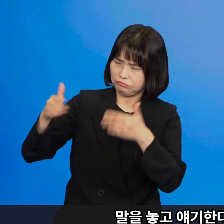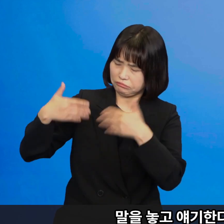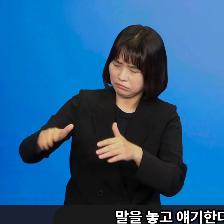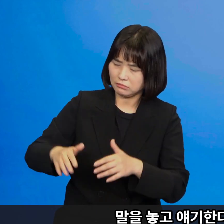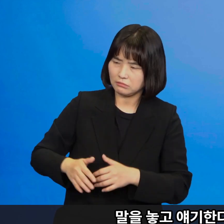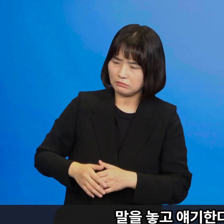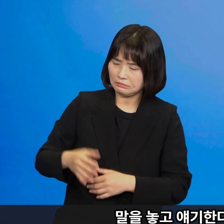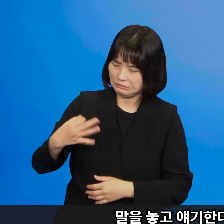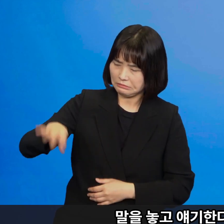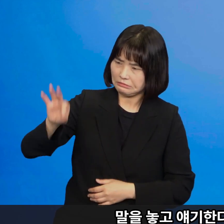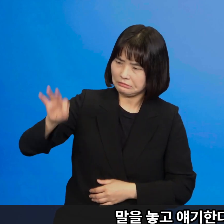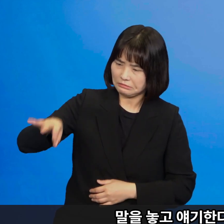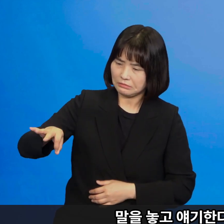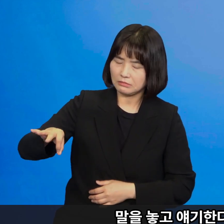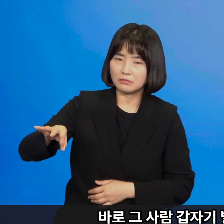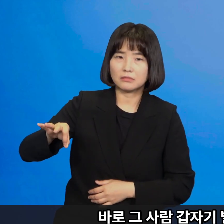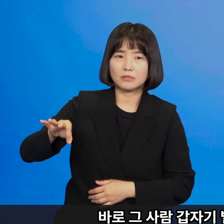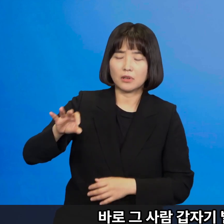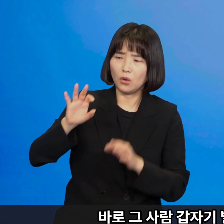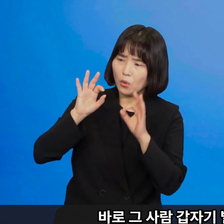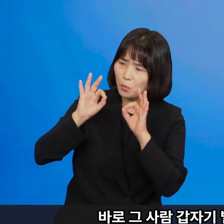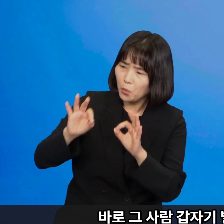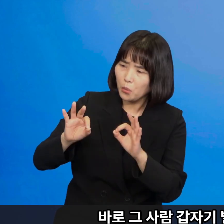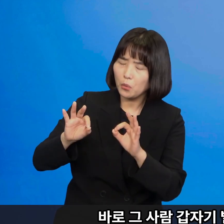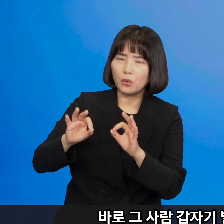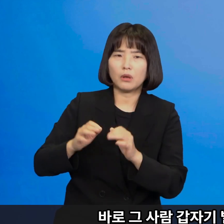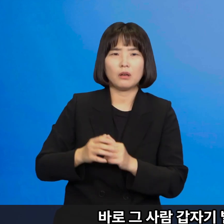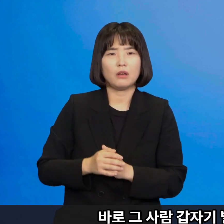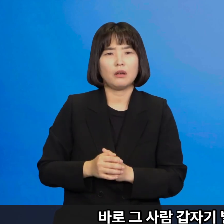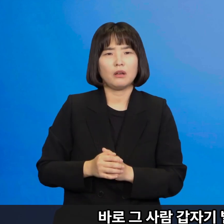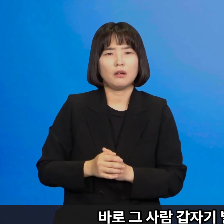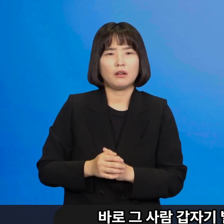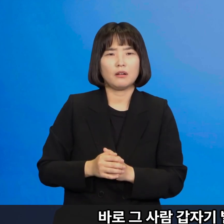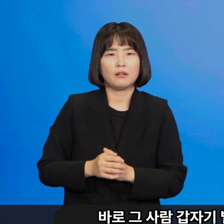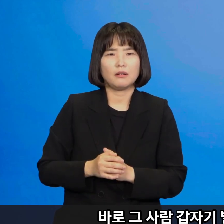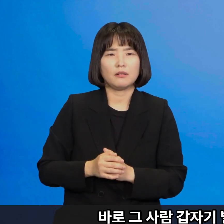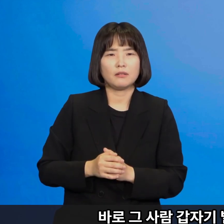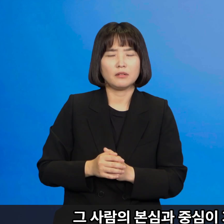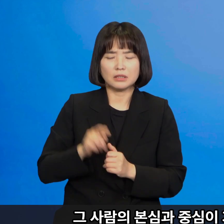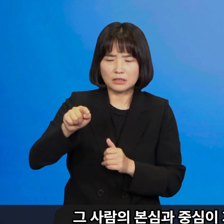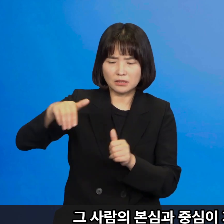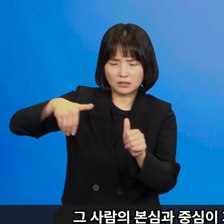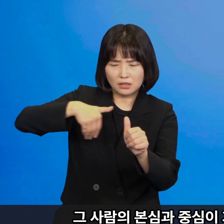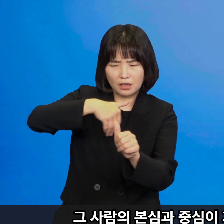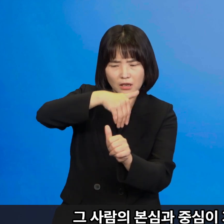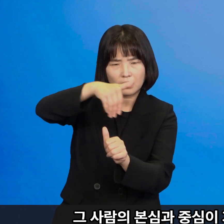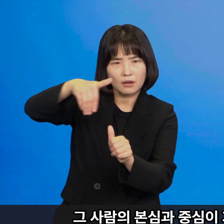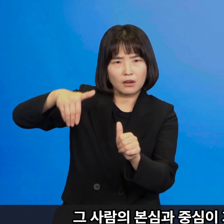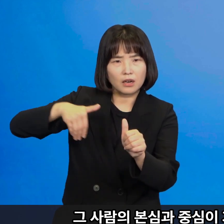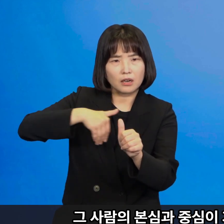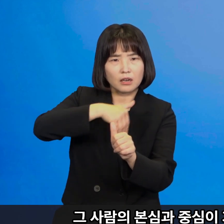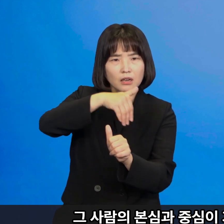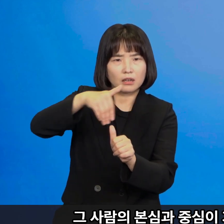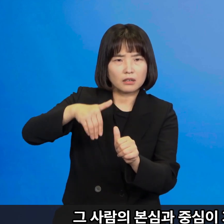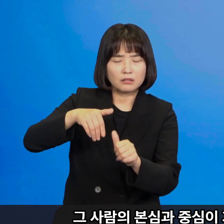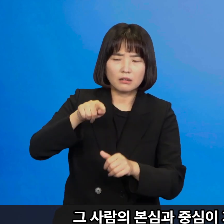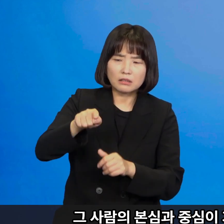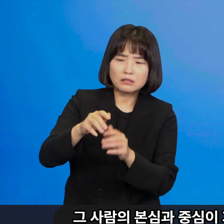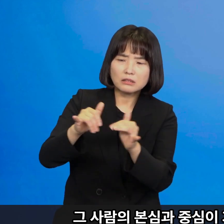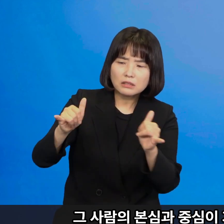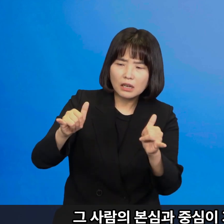얘기한다거나 그런 거를 보면 바로 그 사람, 갑자기 벌어지는 어떤 상황 속에서 그 사람의 본심과